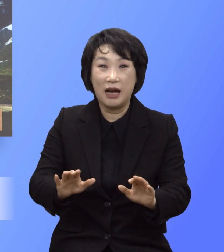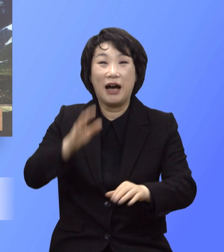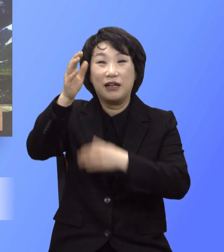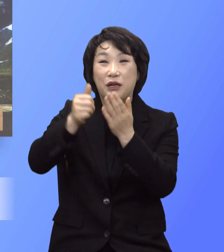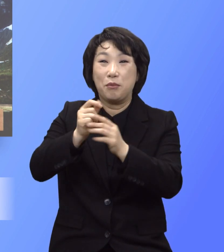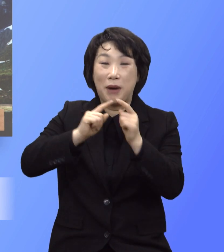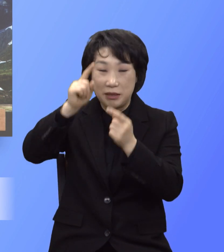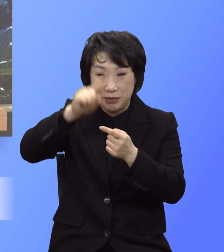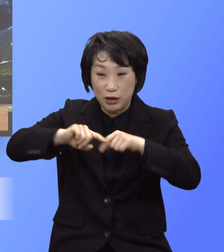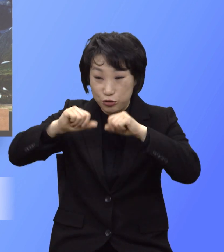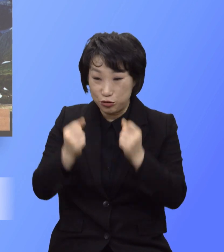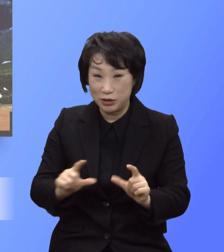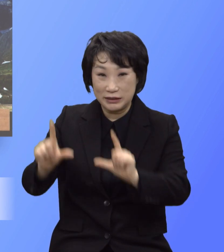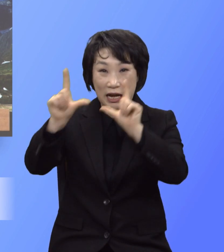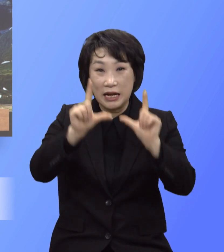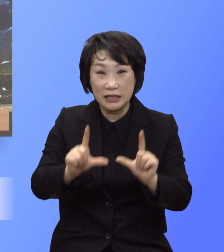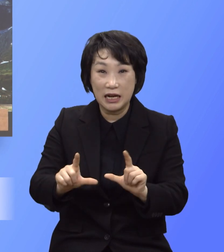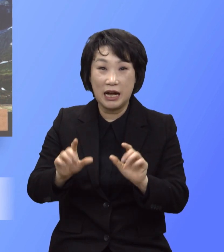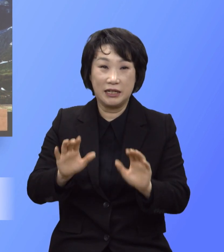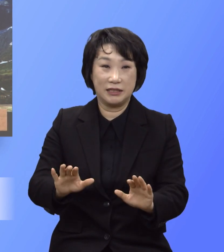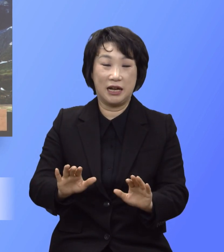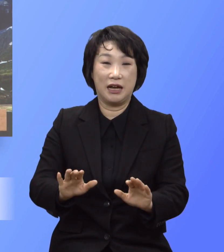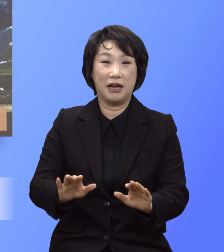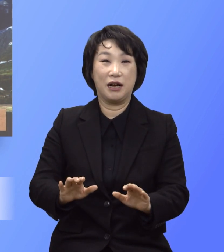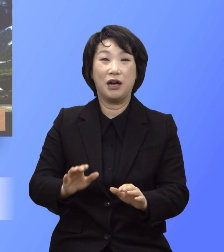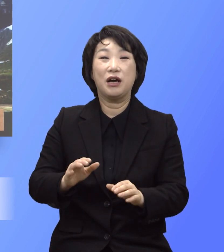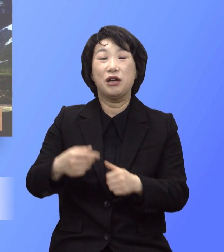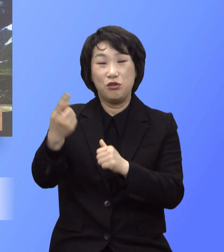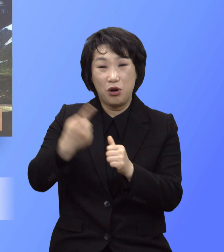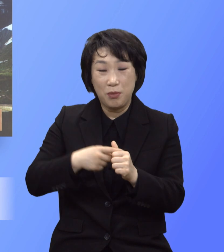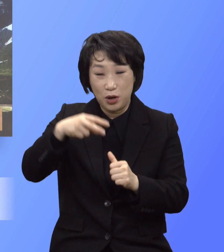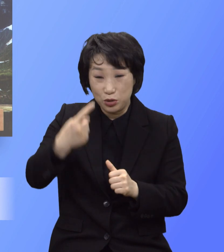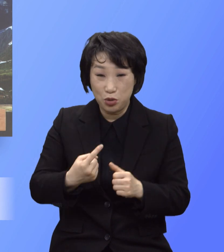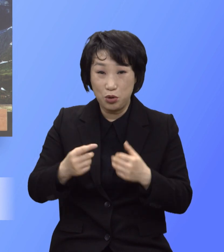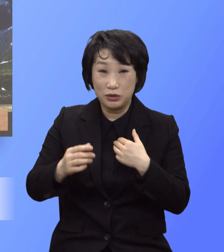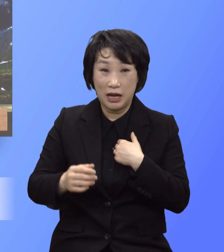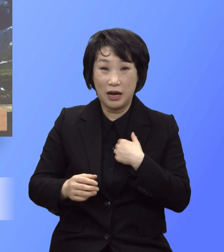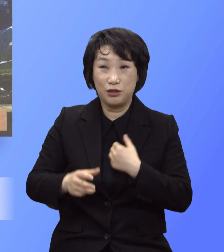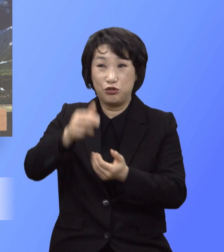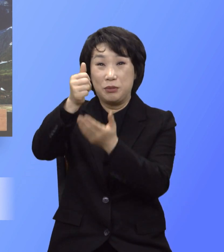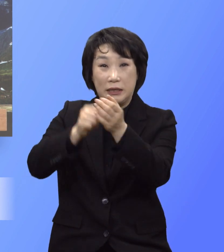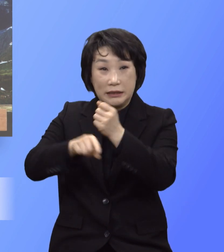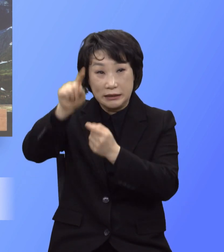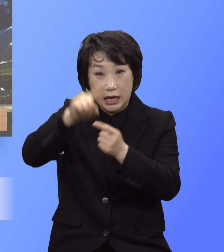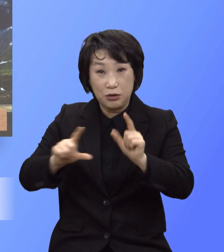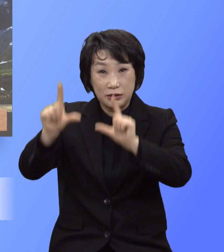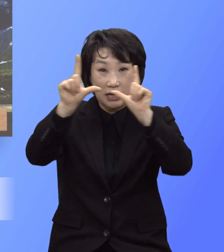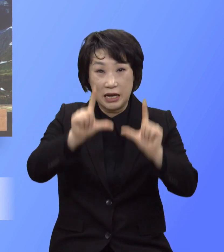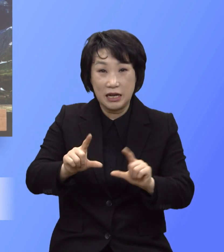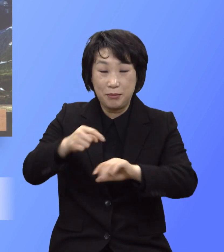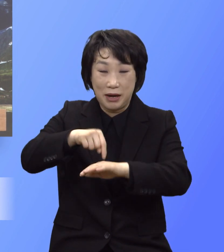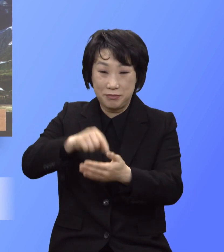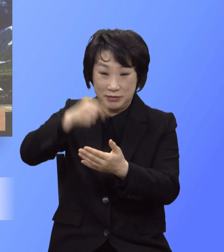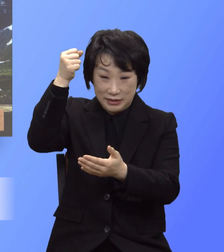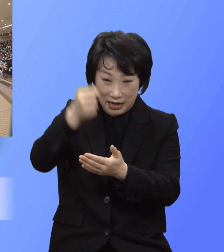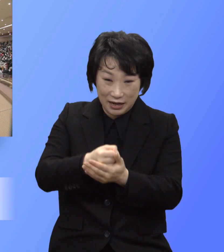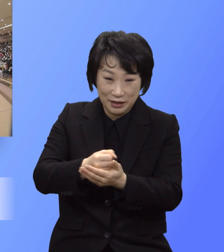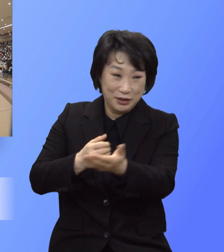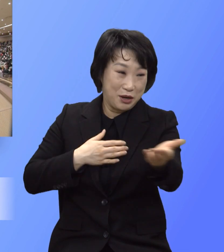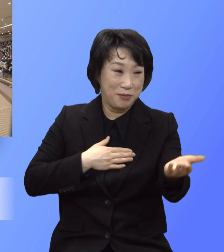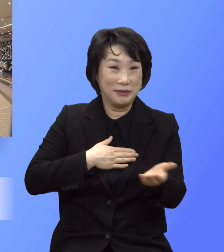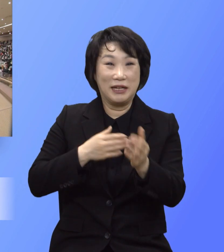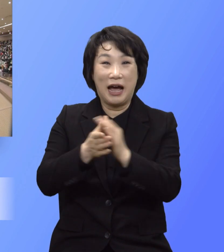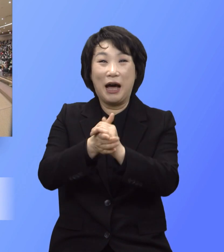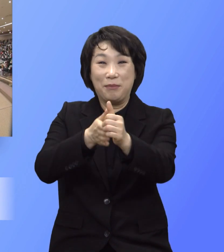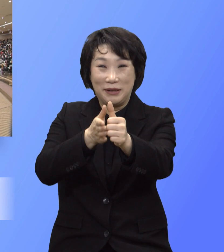하나님 말씀에 복종하며 살리라, 욕을 먹어도 주님 뜻대로 살리라, 작정하시면 아멘